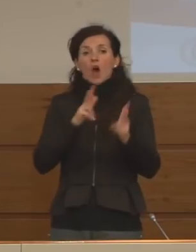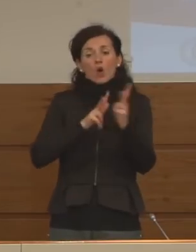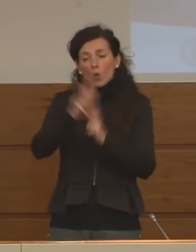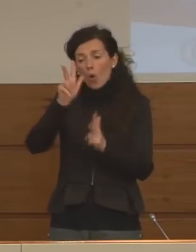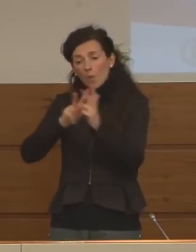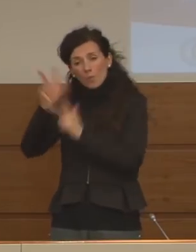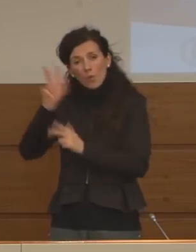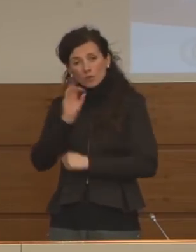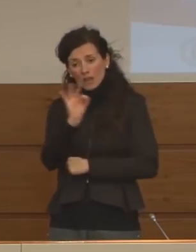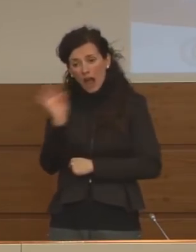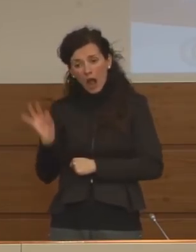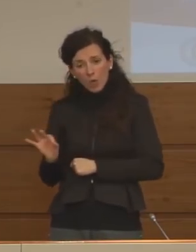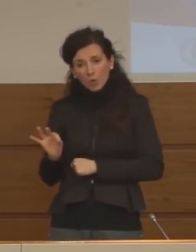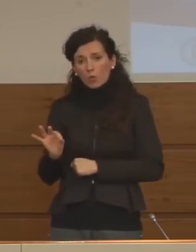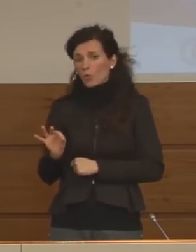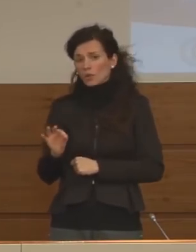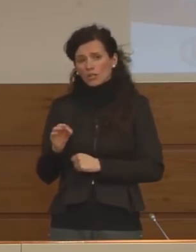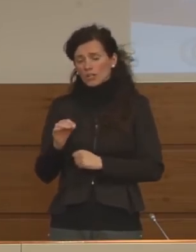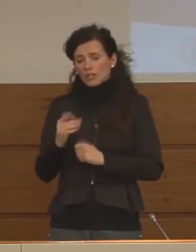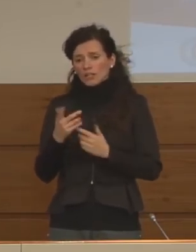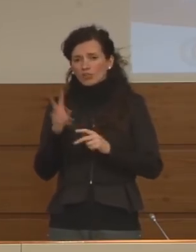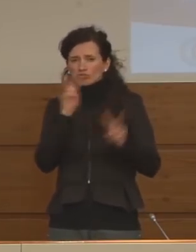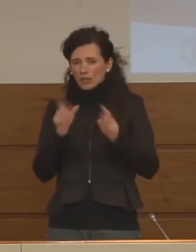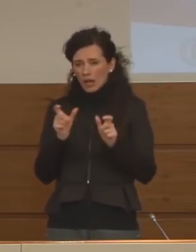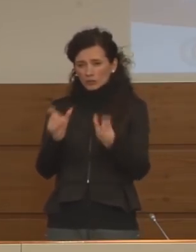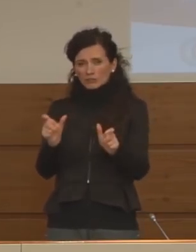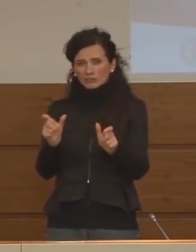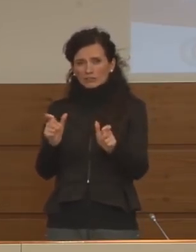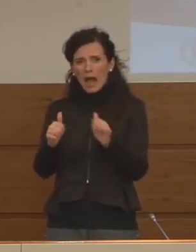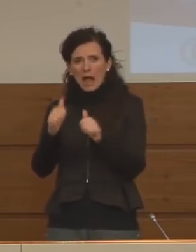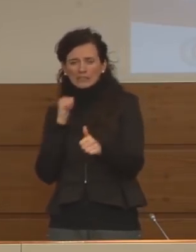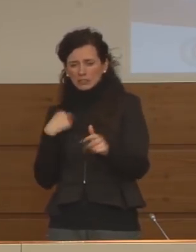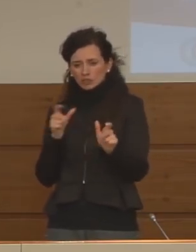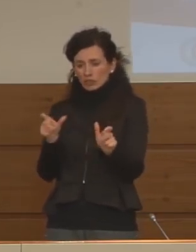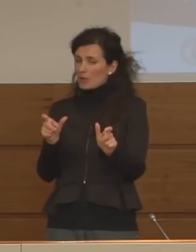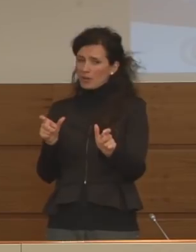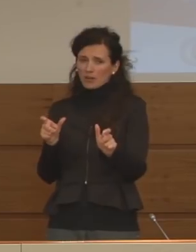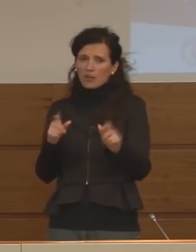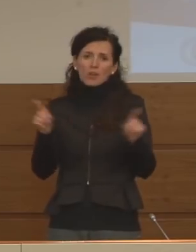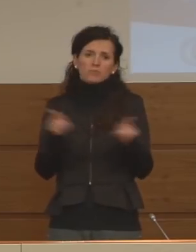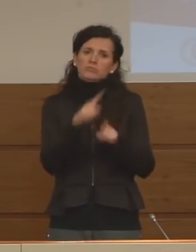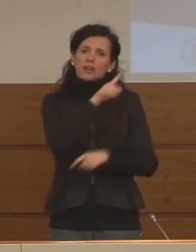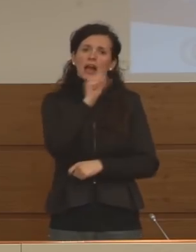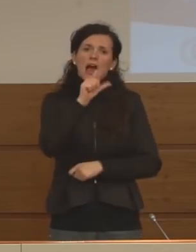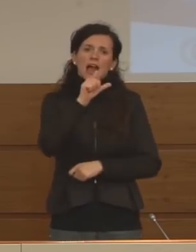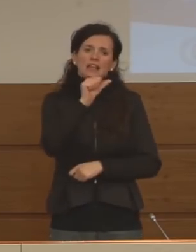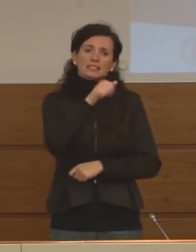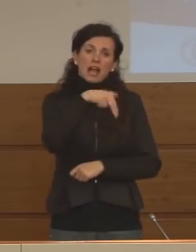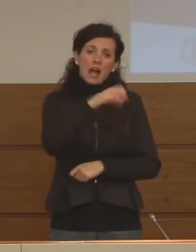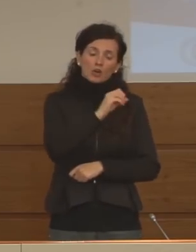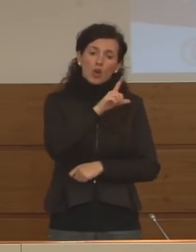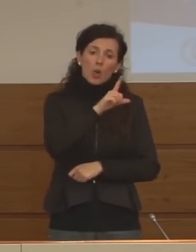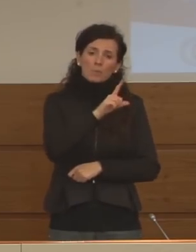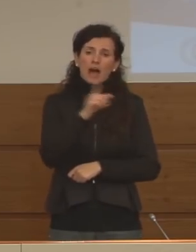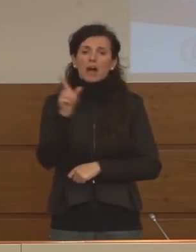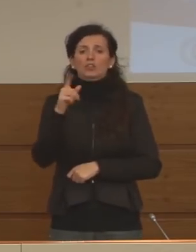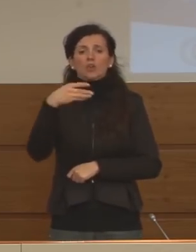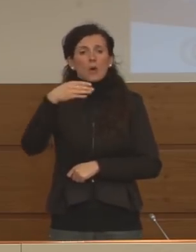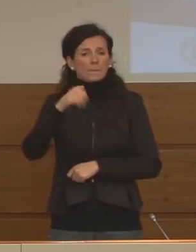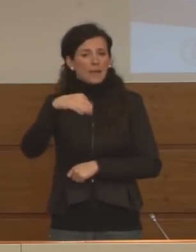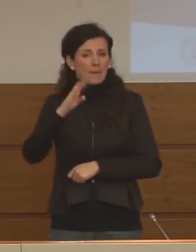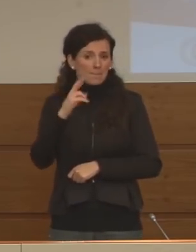non è stato forse anticipato questa chiusura come è successo ad alzano lombardo e anni imbrò g ne hanno parlato tutte le televisioni